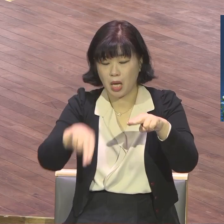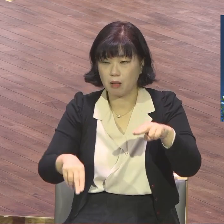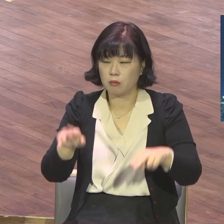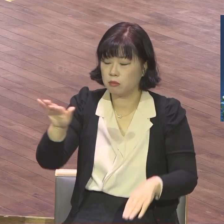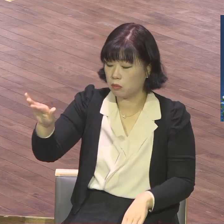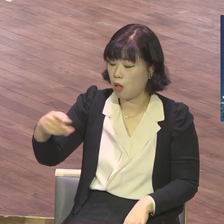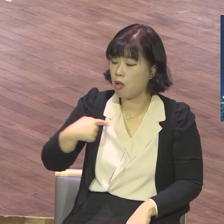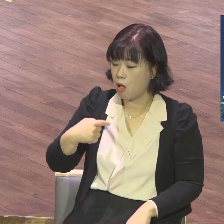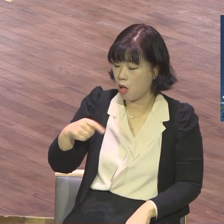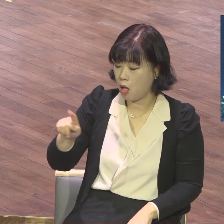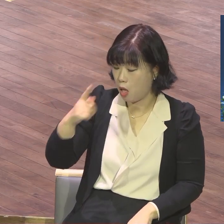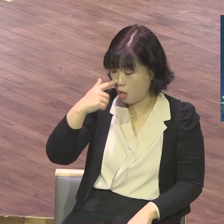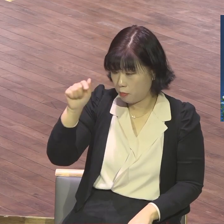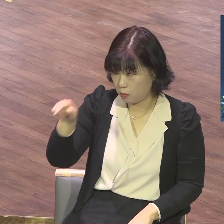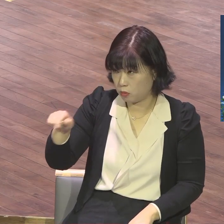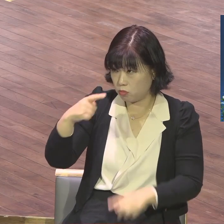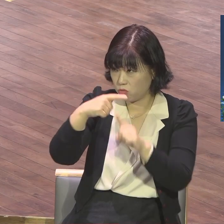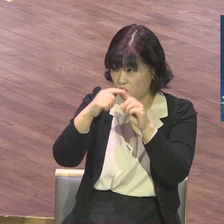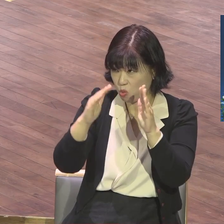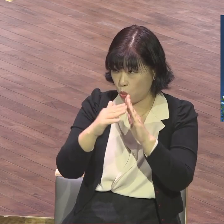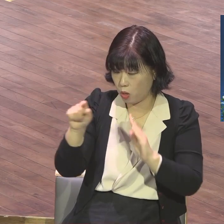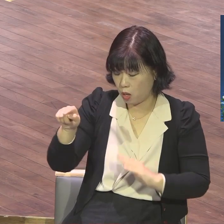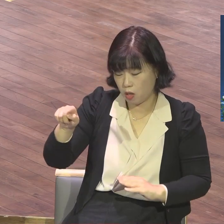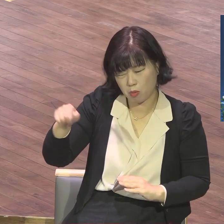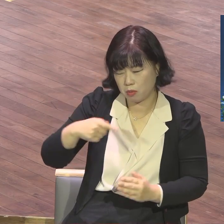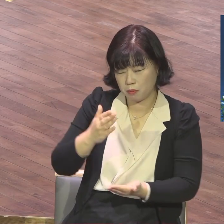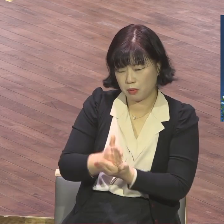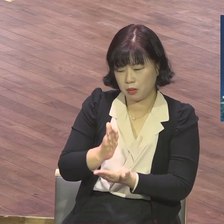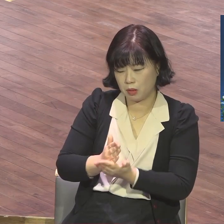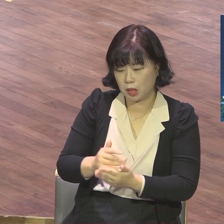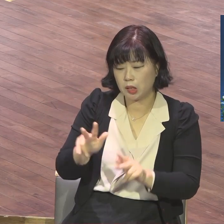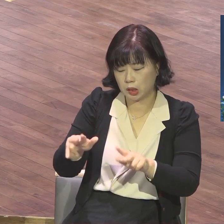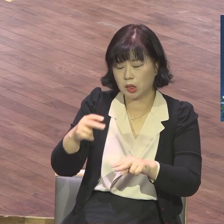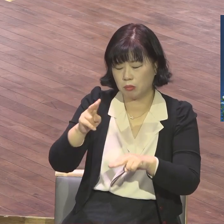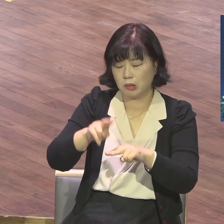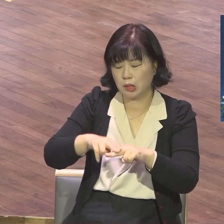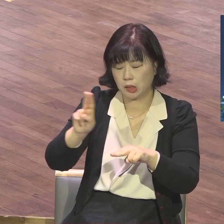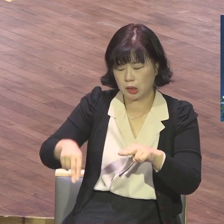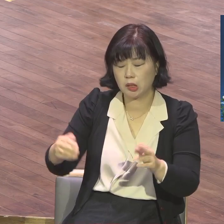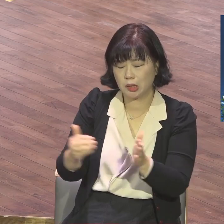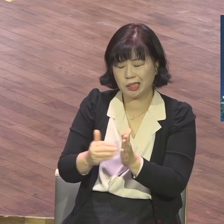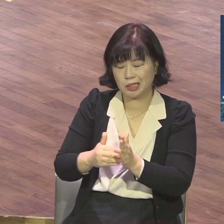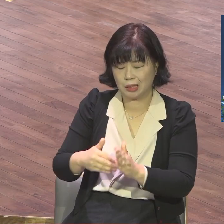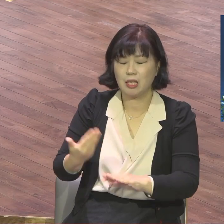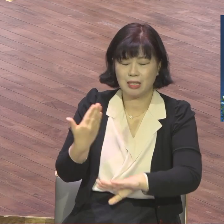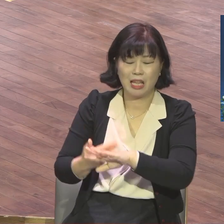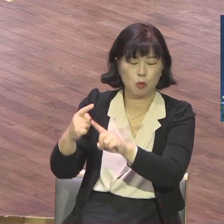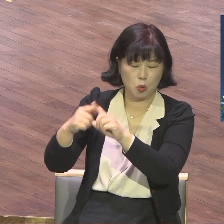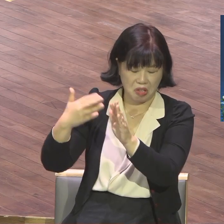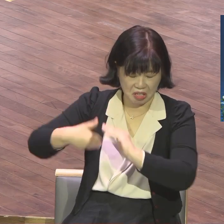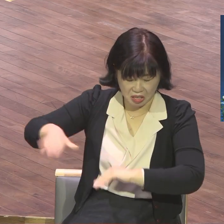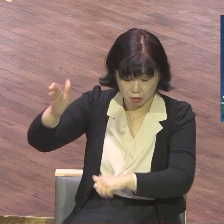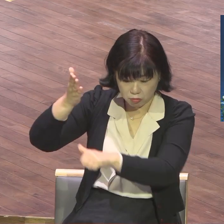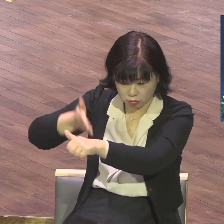그 교회를 그 대치동에 어마어마한 교회인데 수조되는 교회인데 그거 넘겨줬는데